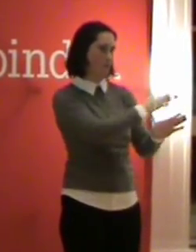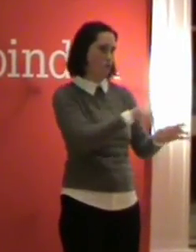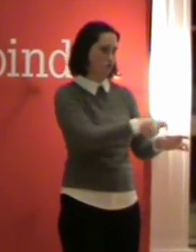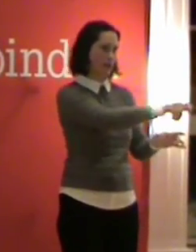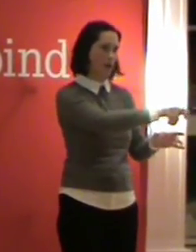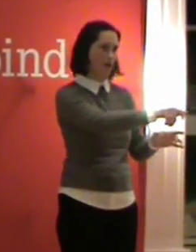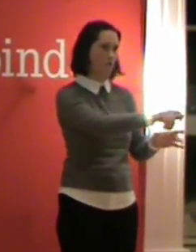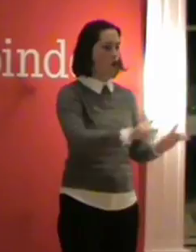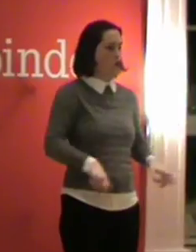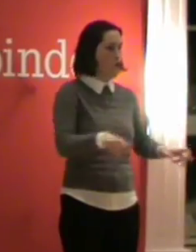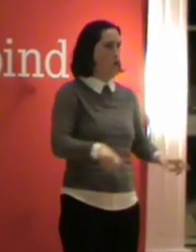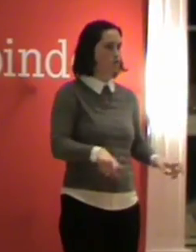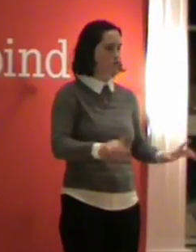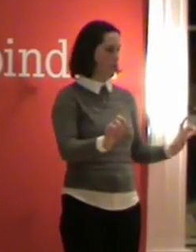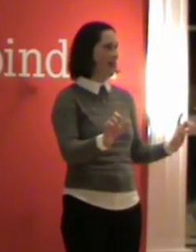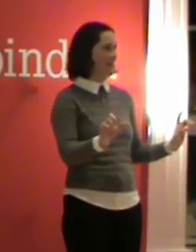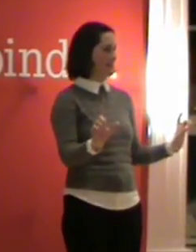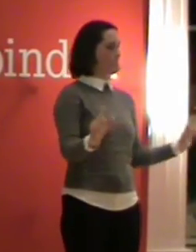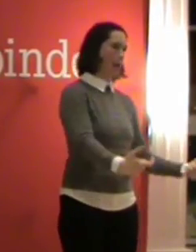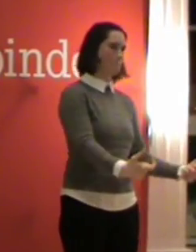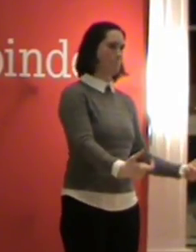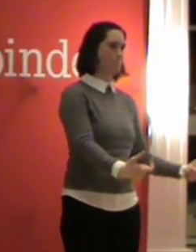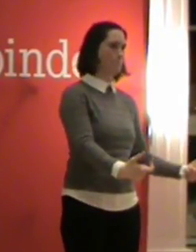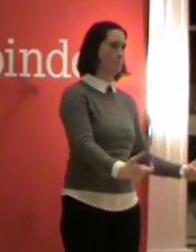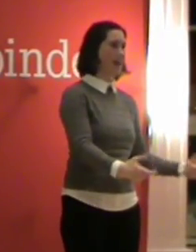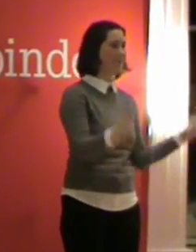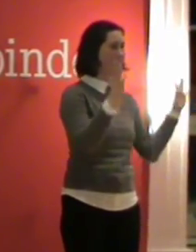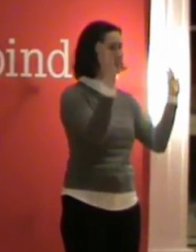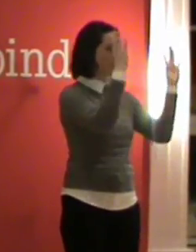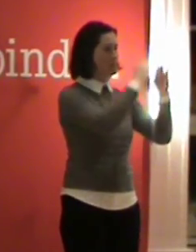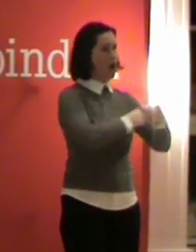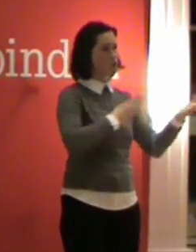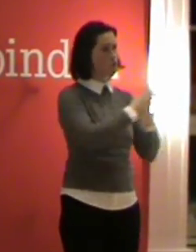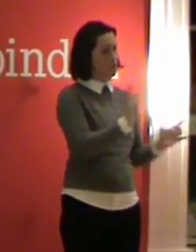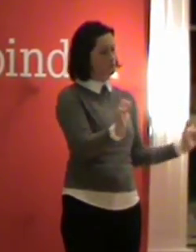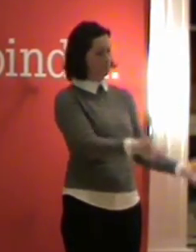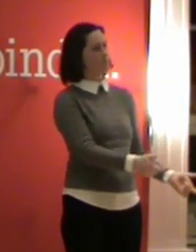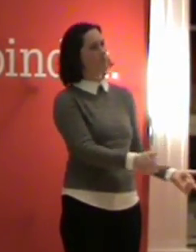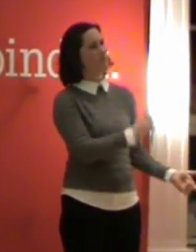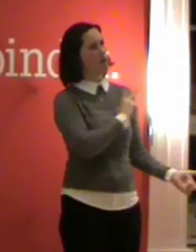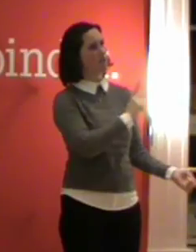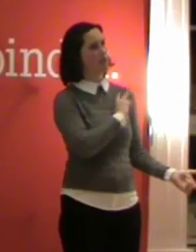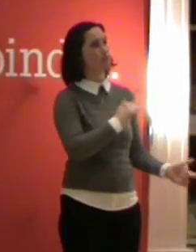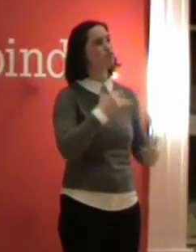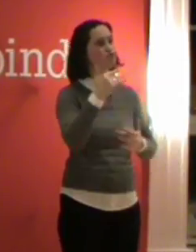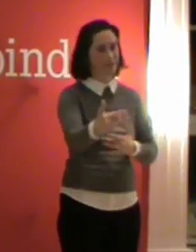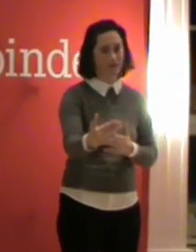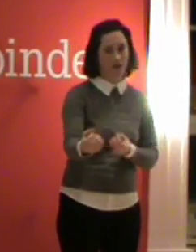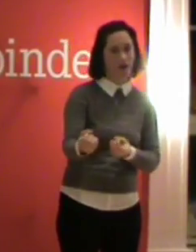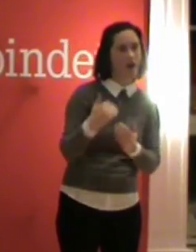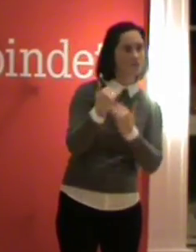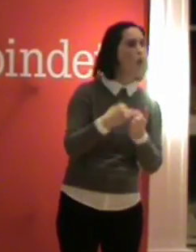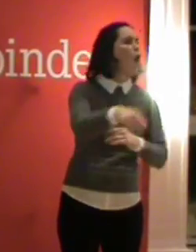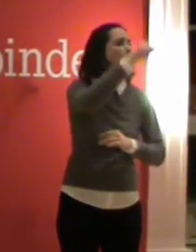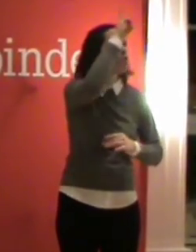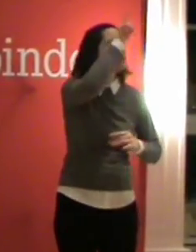mit Behinderungen im Rollstuhl angekettet haben, eine ganze Nacht dort gewesen sind, wobei sie mir dann später gesagt haben, oh, die